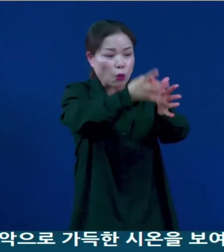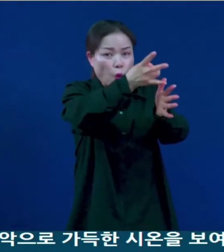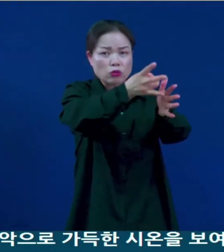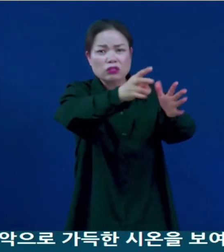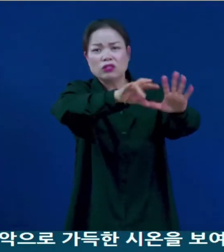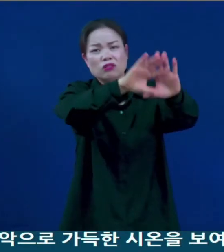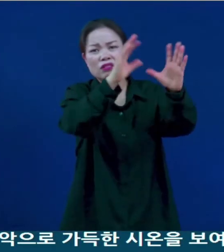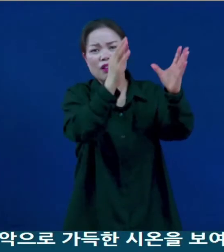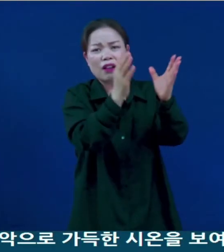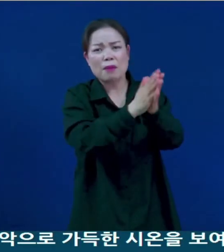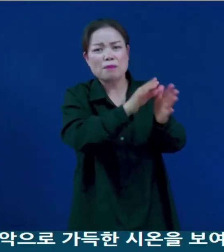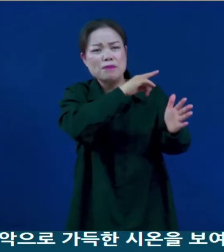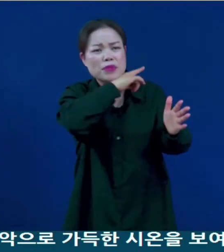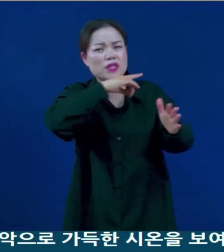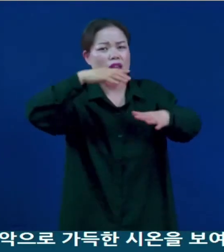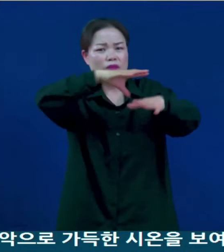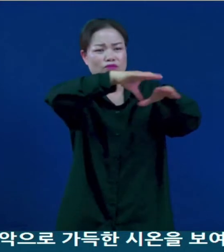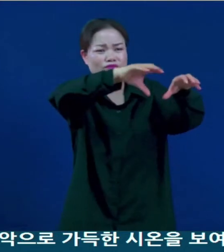있다고 합니다.